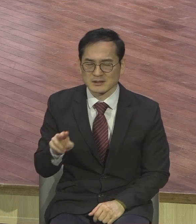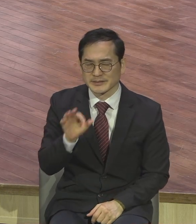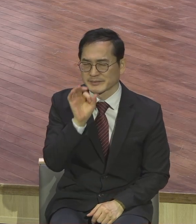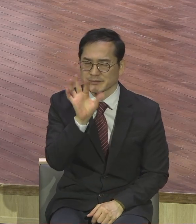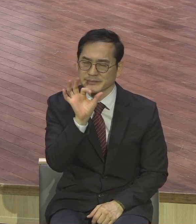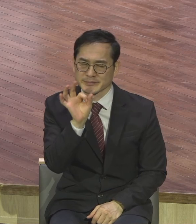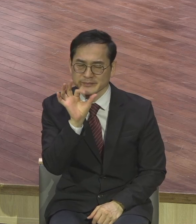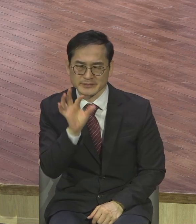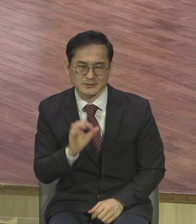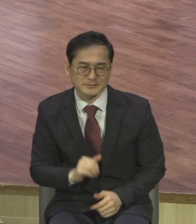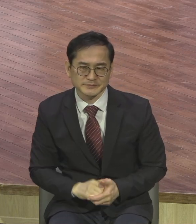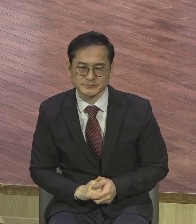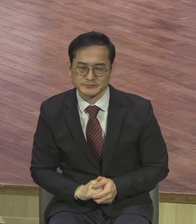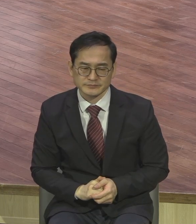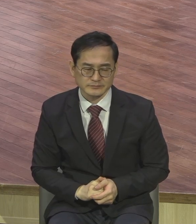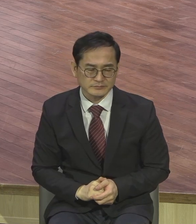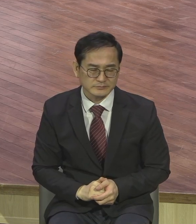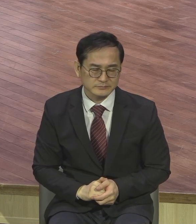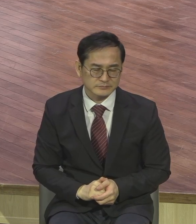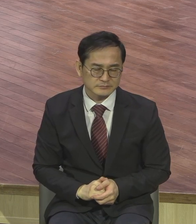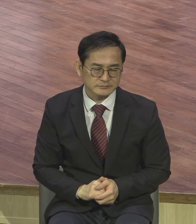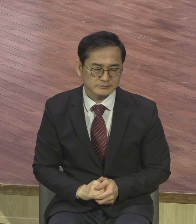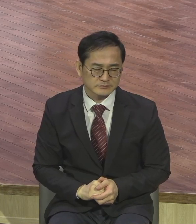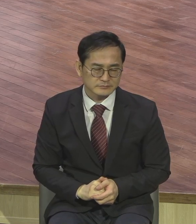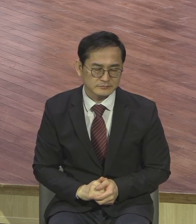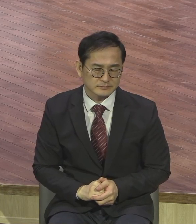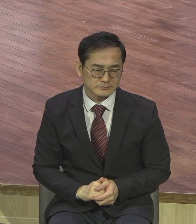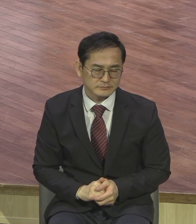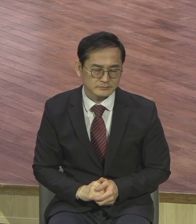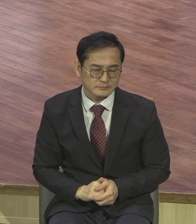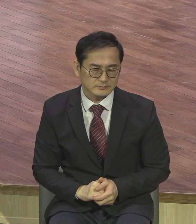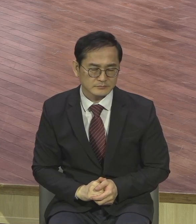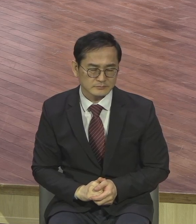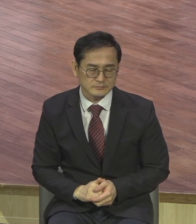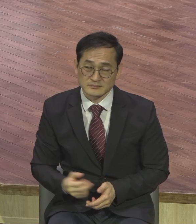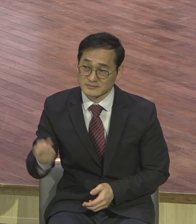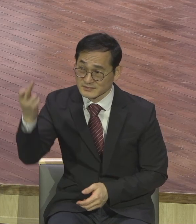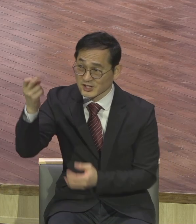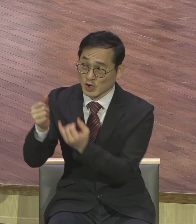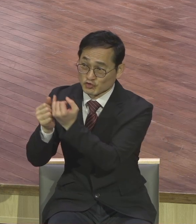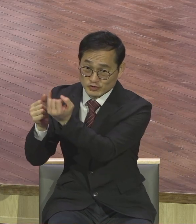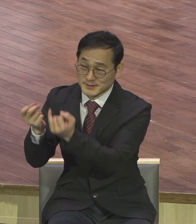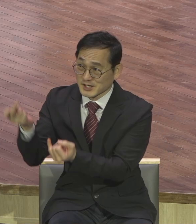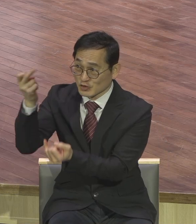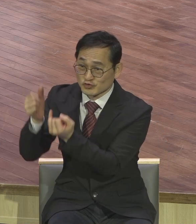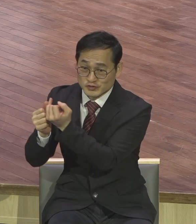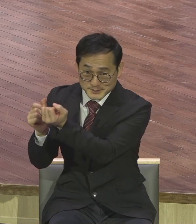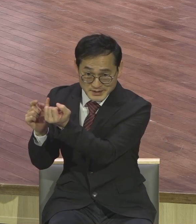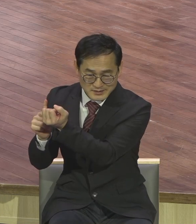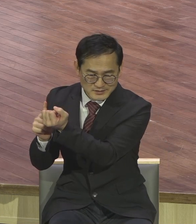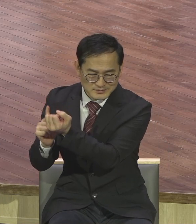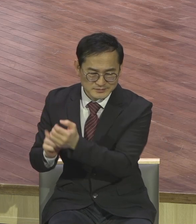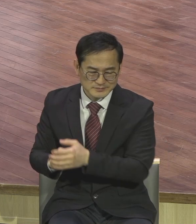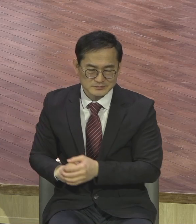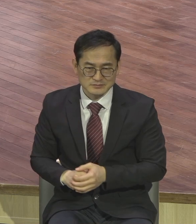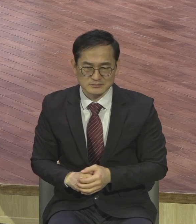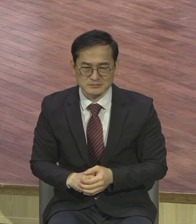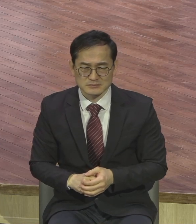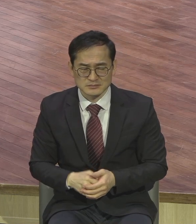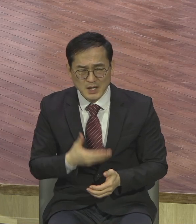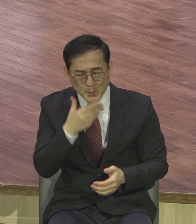형수님이 그 보면 대러분요 나는 왜 다락방을 자꾸 하다가 자꾸 다쳐요. 우리 형수가